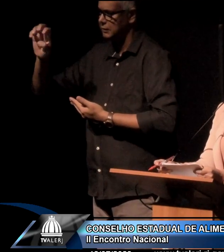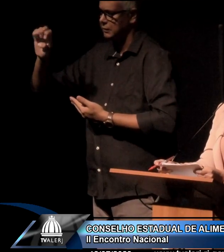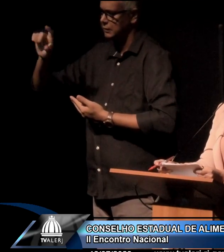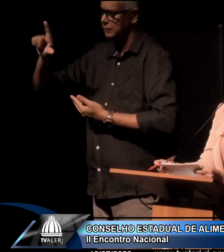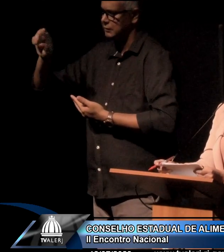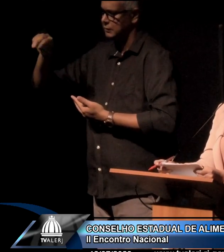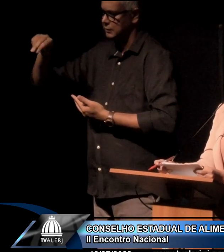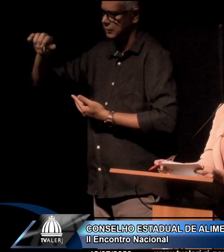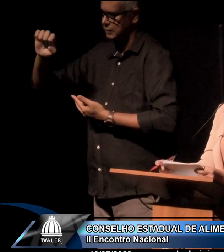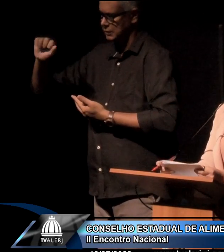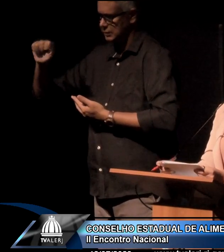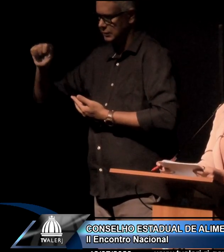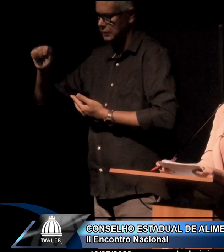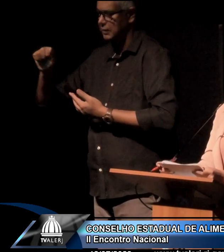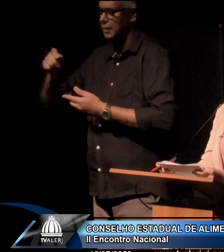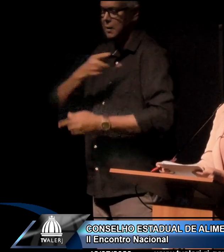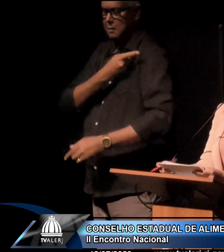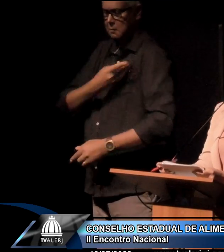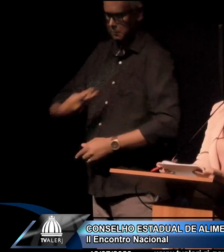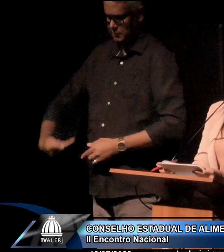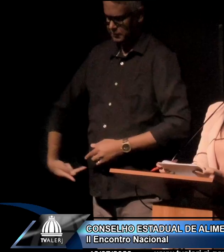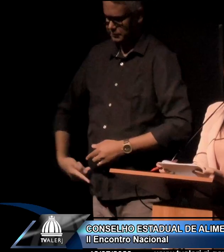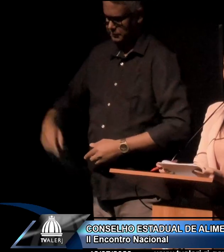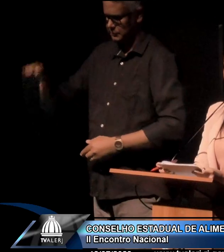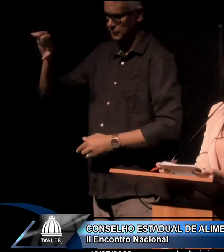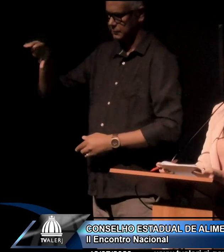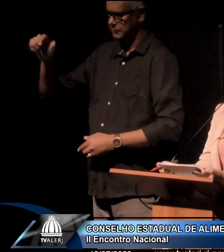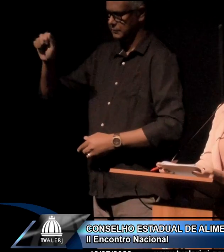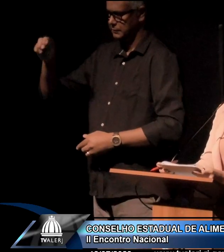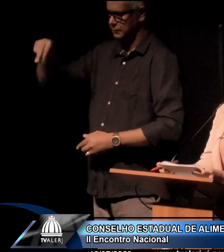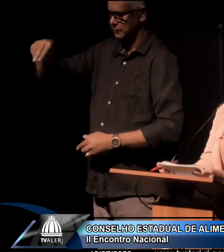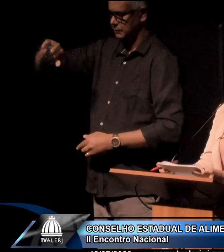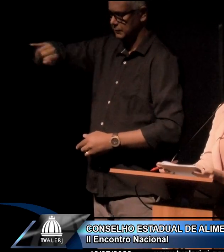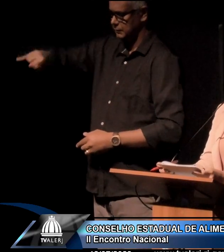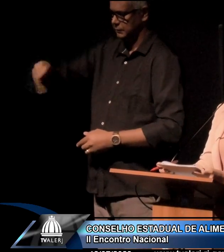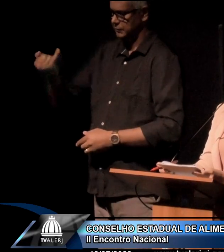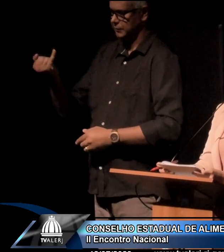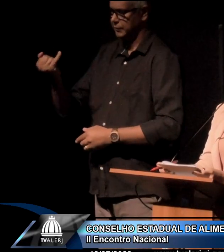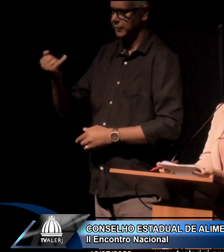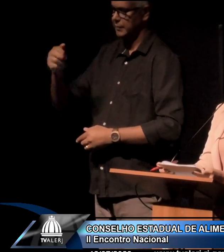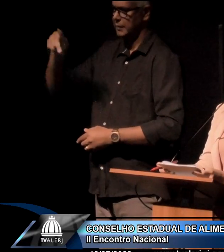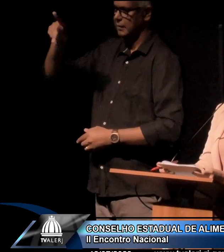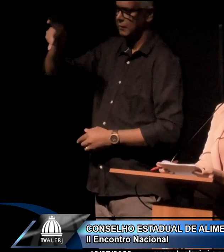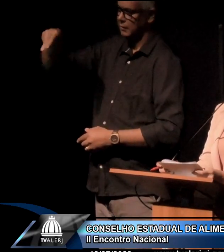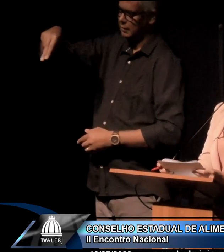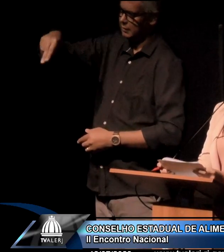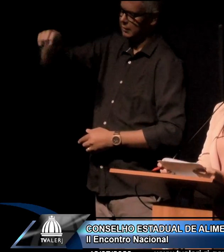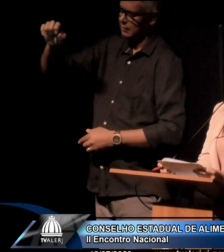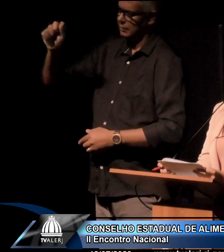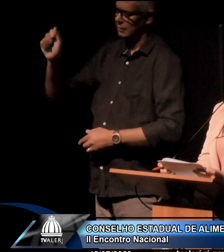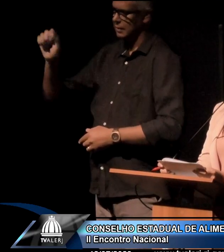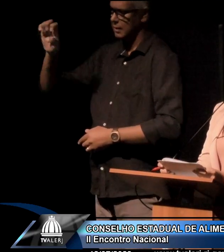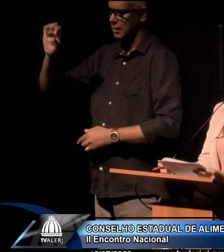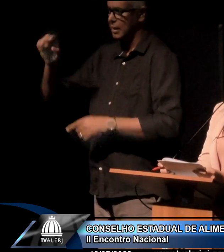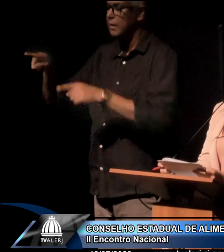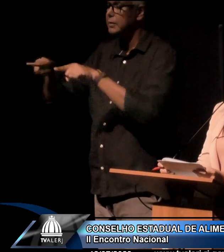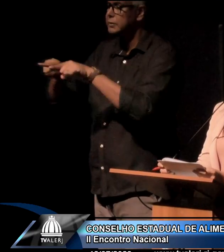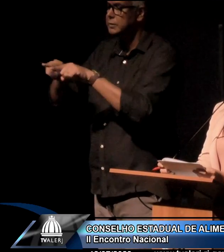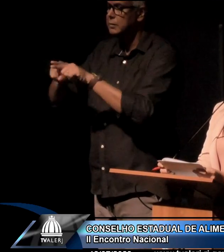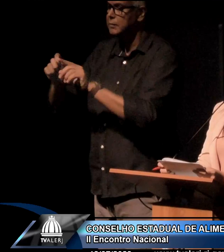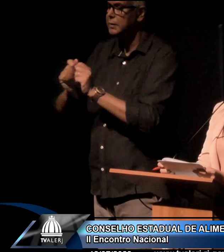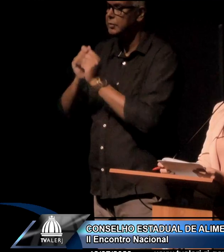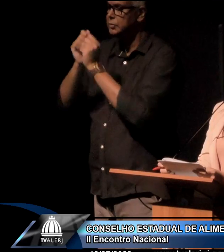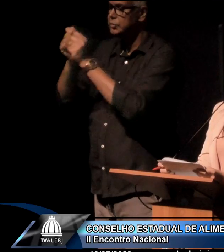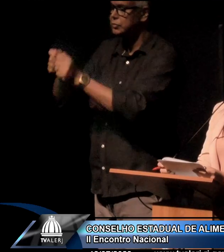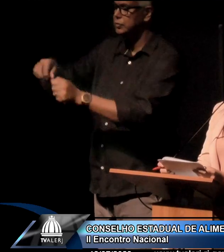CEA é a RJ e membro do comitê comitivo do pnae e o Senhor Marcelo